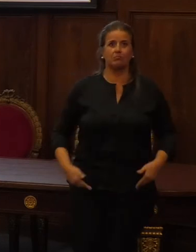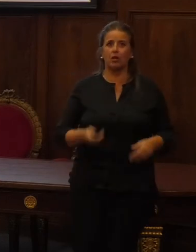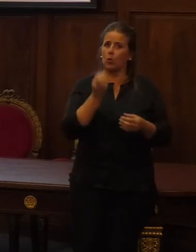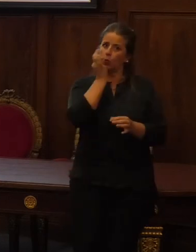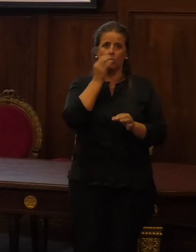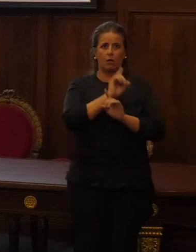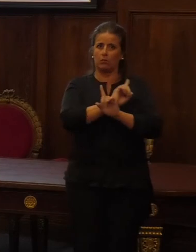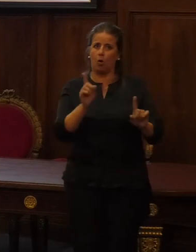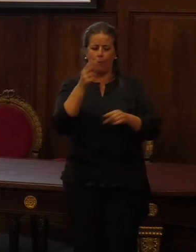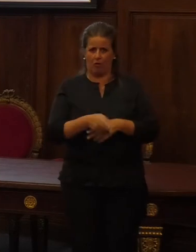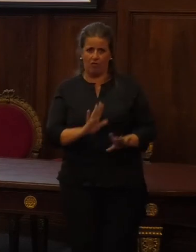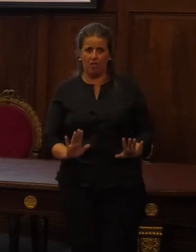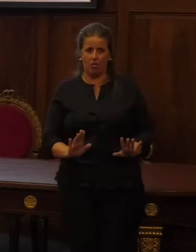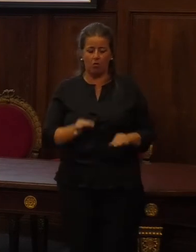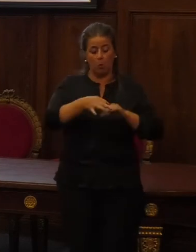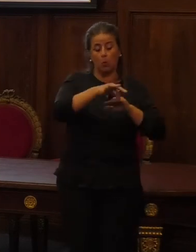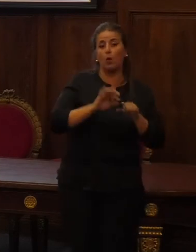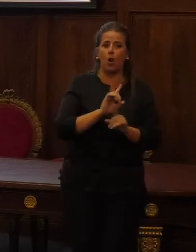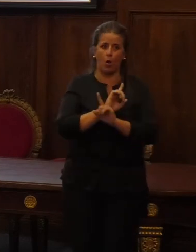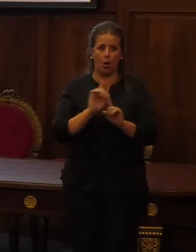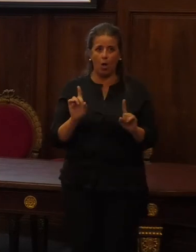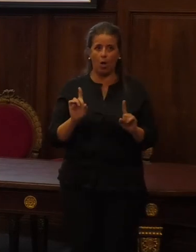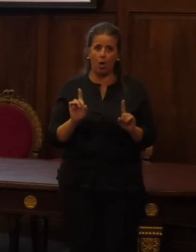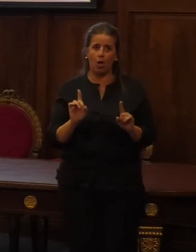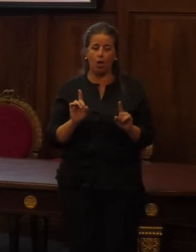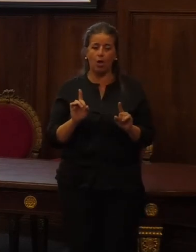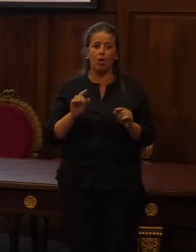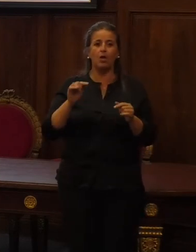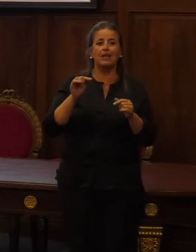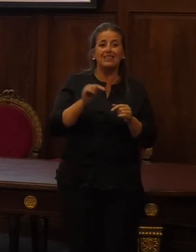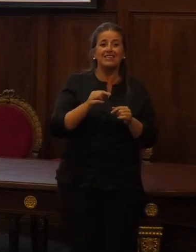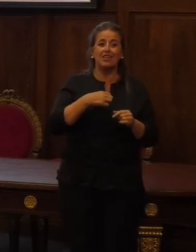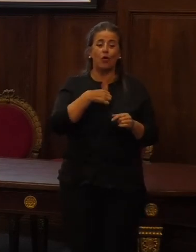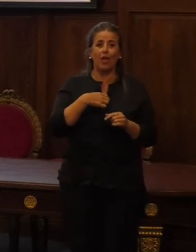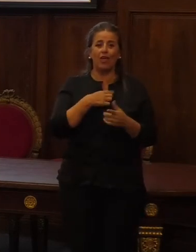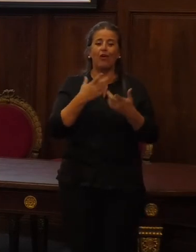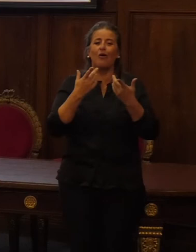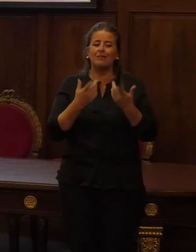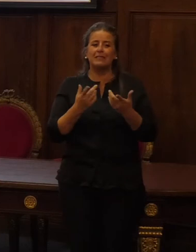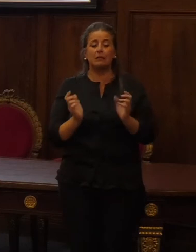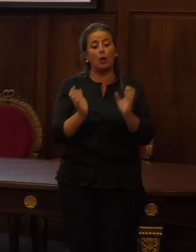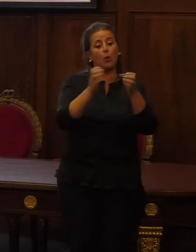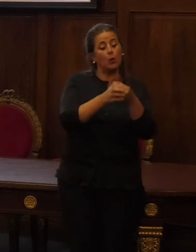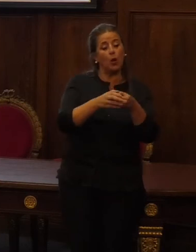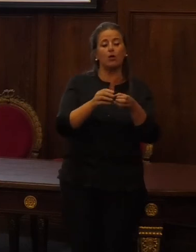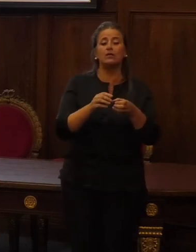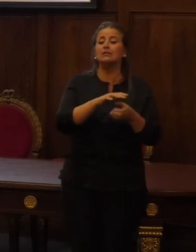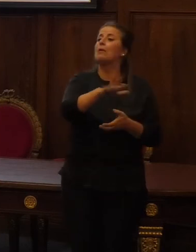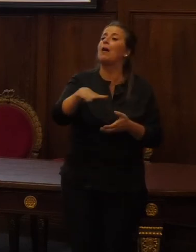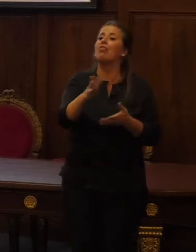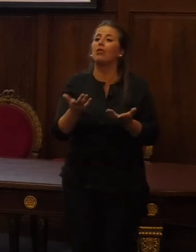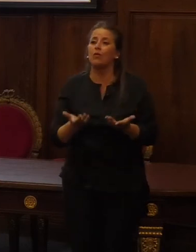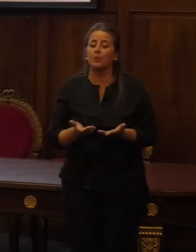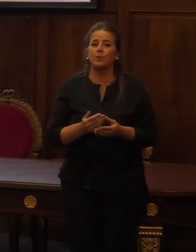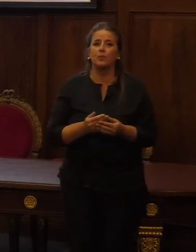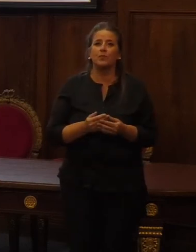labios ni uñas. En ese colegio Tenemos una reunión